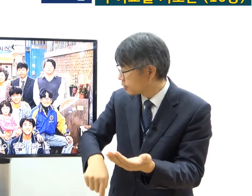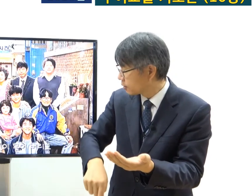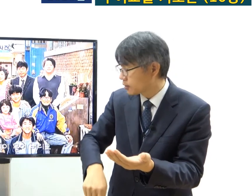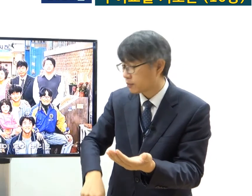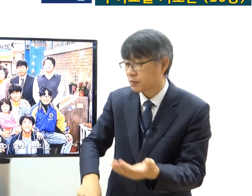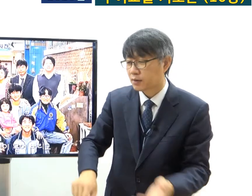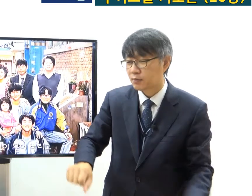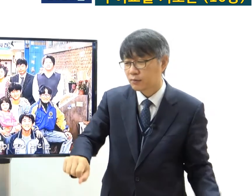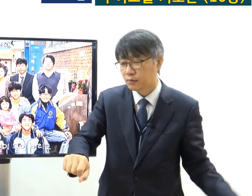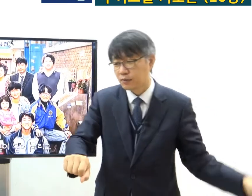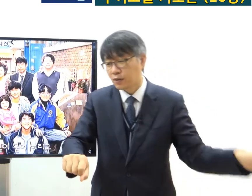깊이